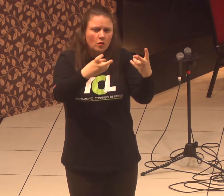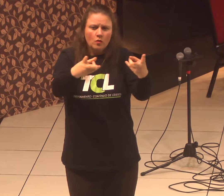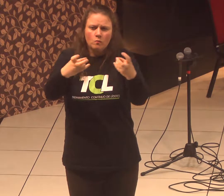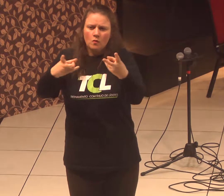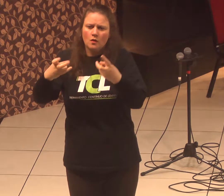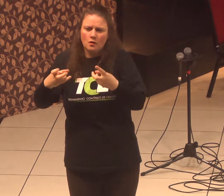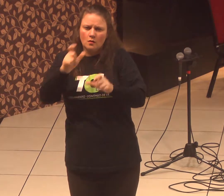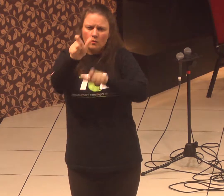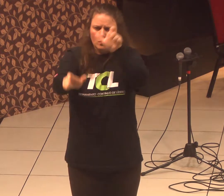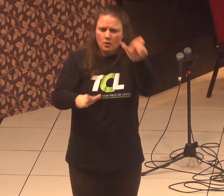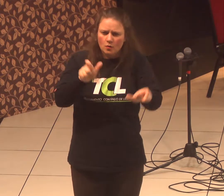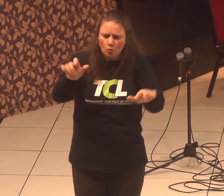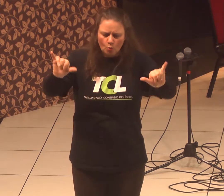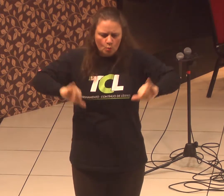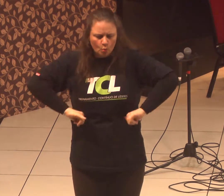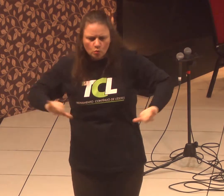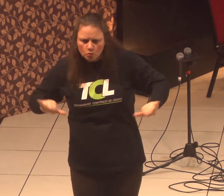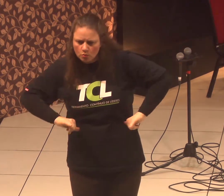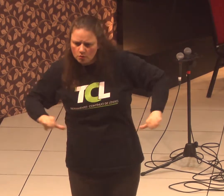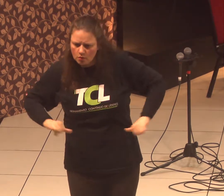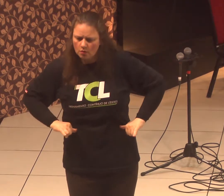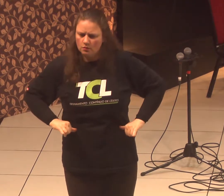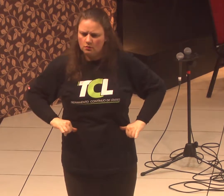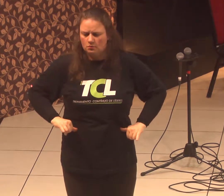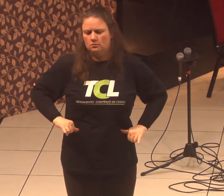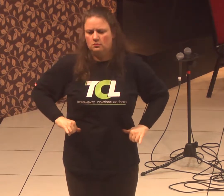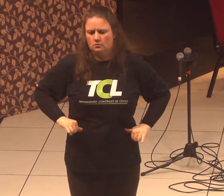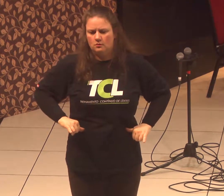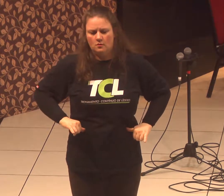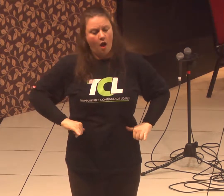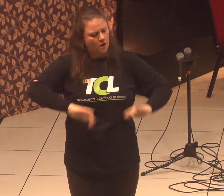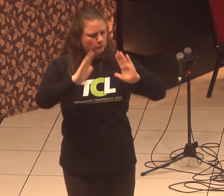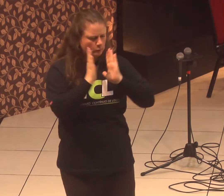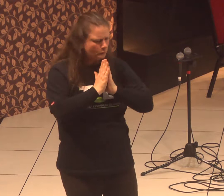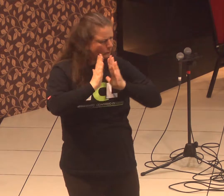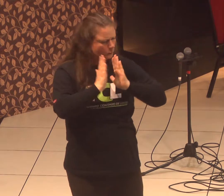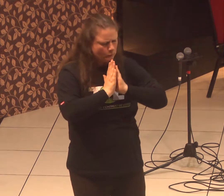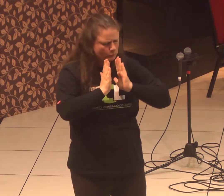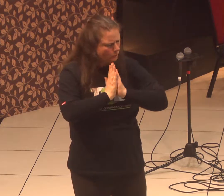Sensibilidade nos dá acessibilidade para ministrar.